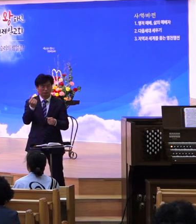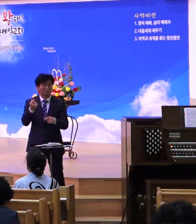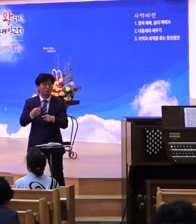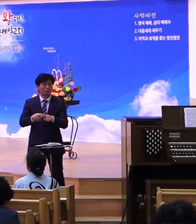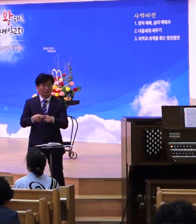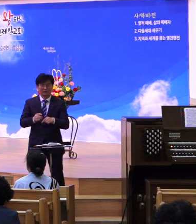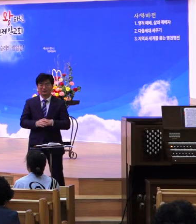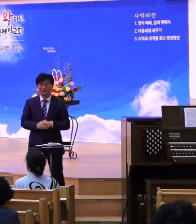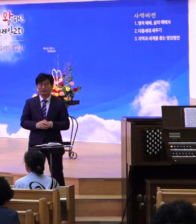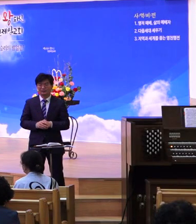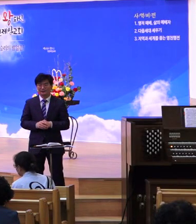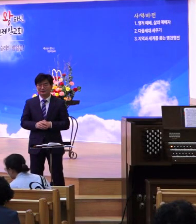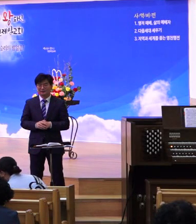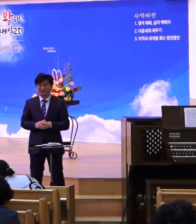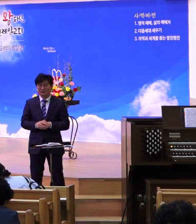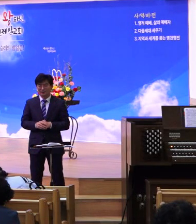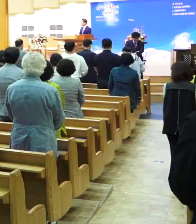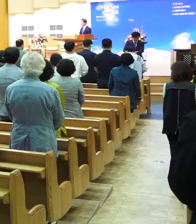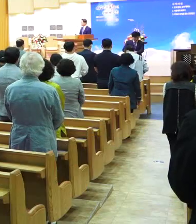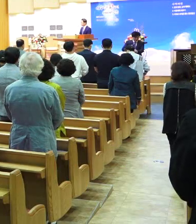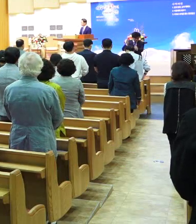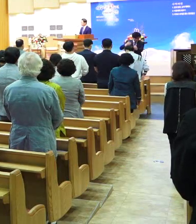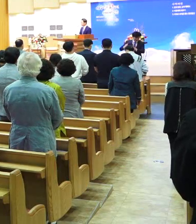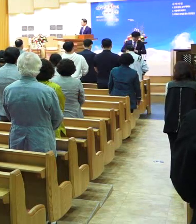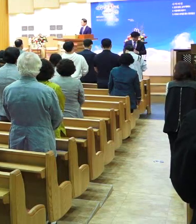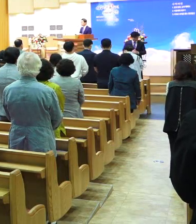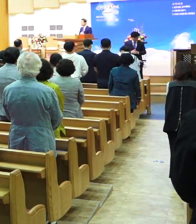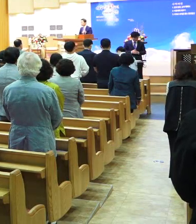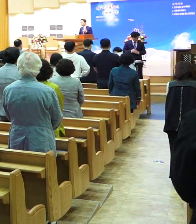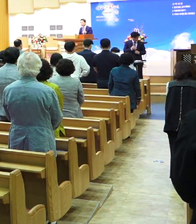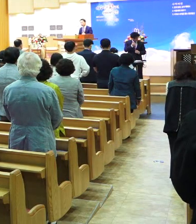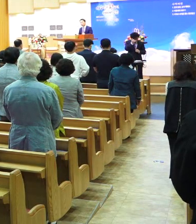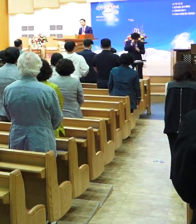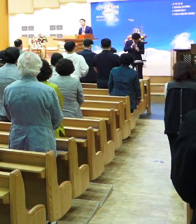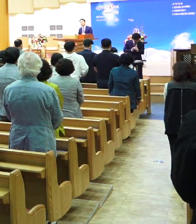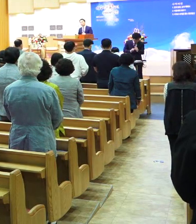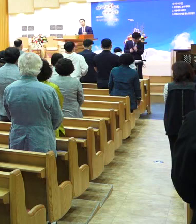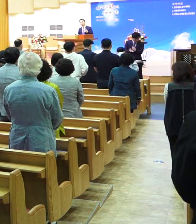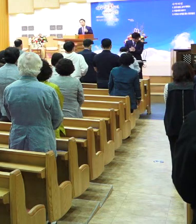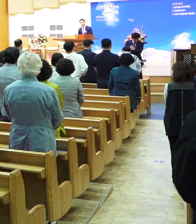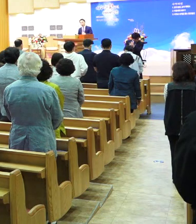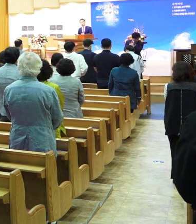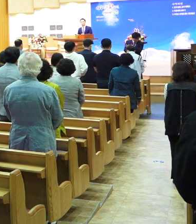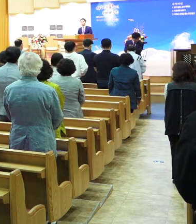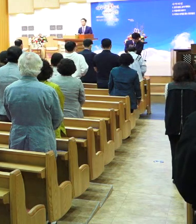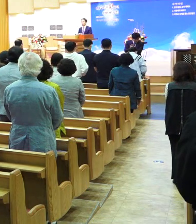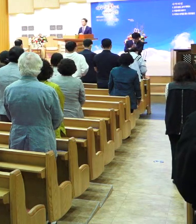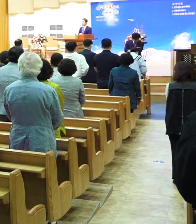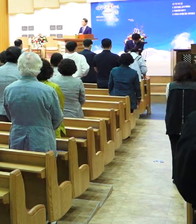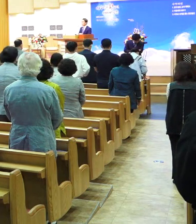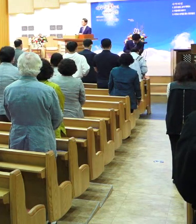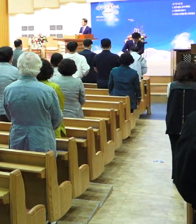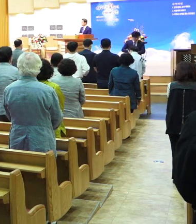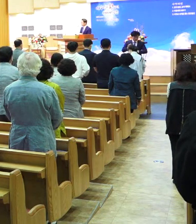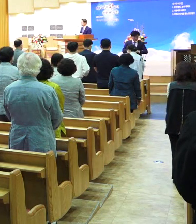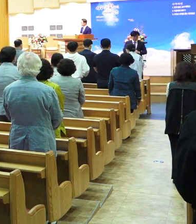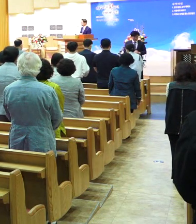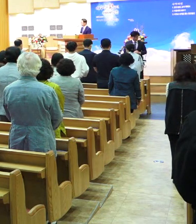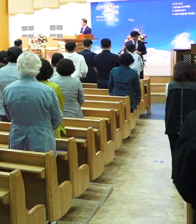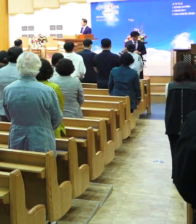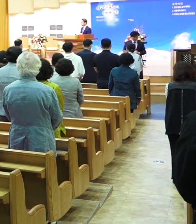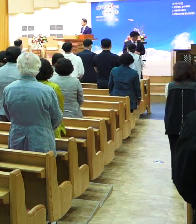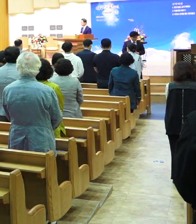시대에 더 많이 아이들을 만나려고 애쓰고 주동하고, 또 어제 연락 못 드렸거나 못 만나겠으면 전화도 좀 하시고, 그렇게 할